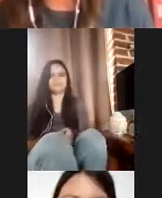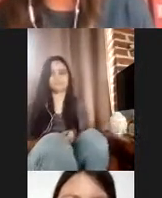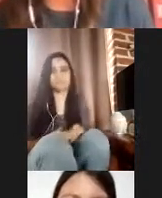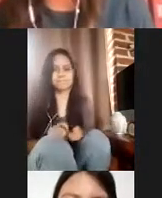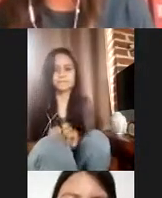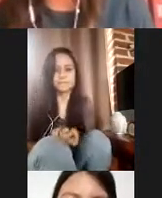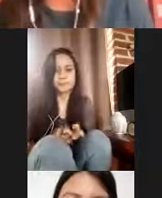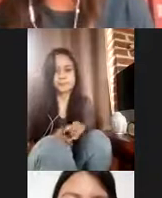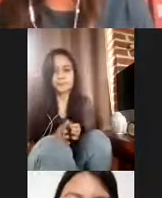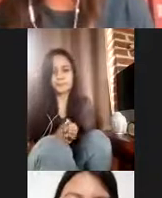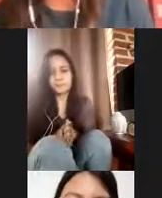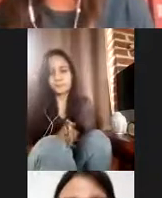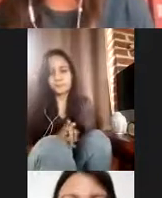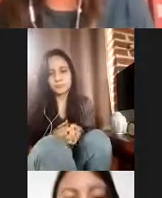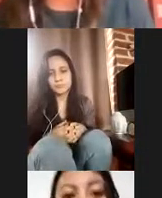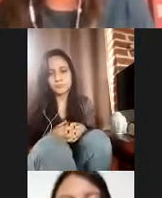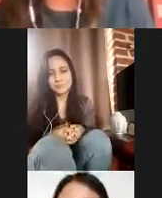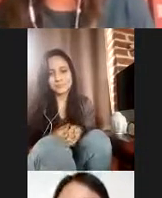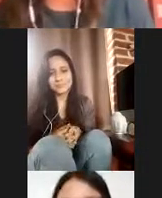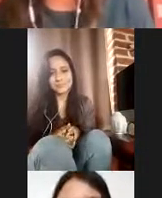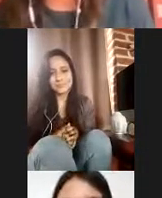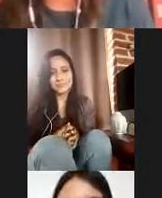Rebeca Barranco Sánchez. Presente.